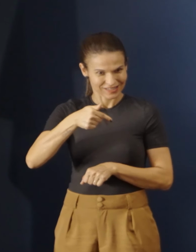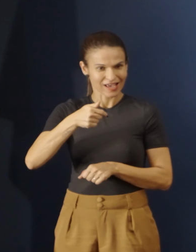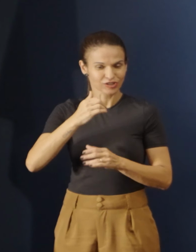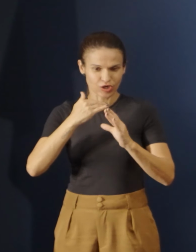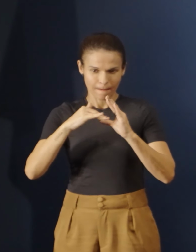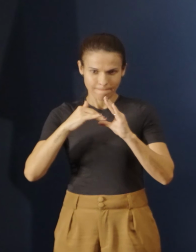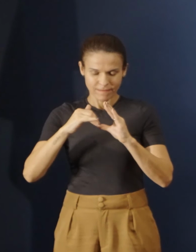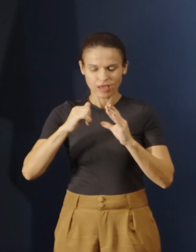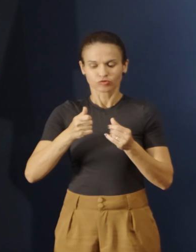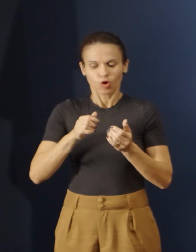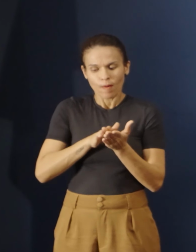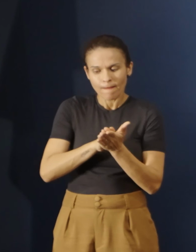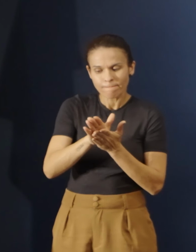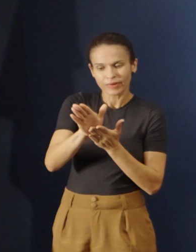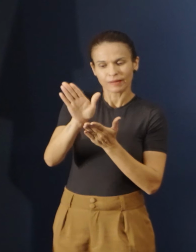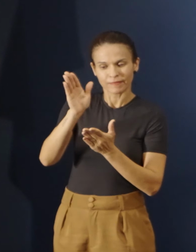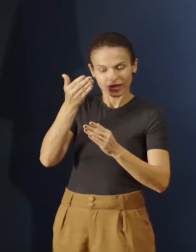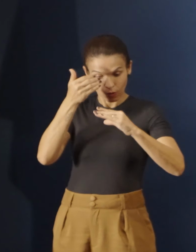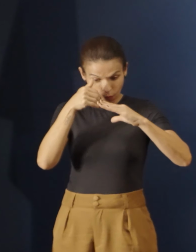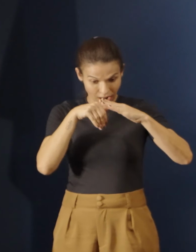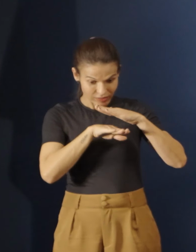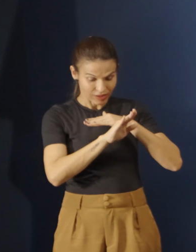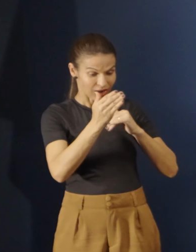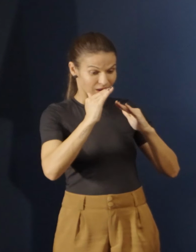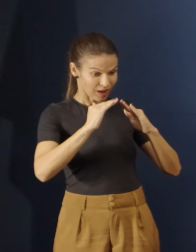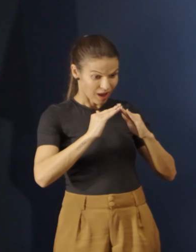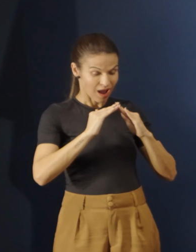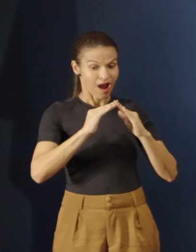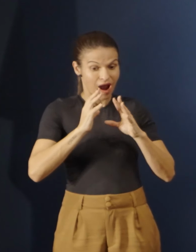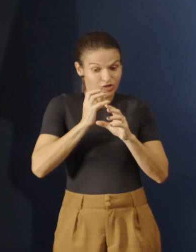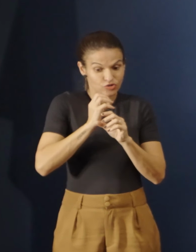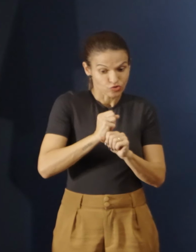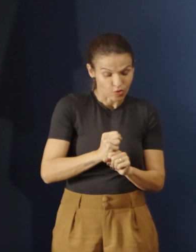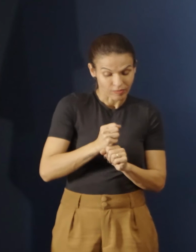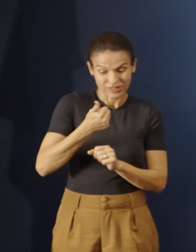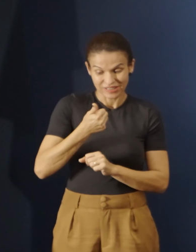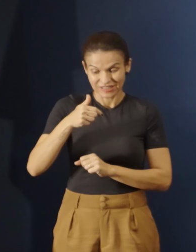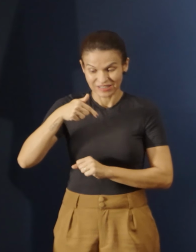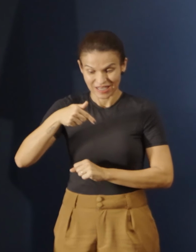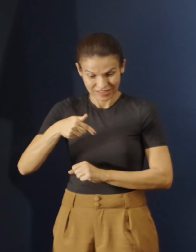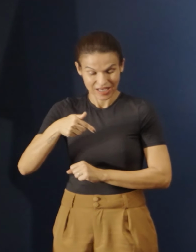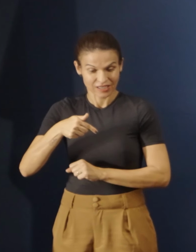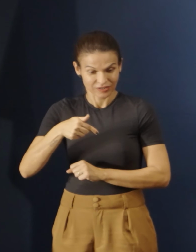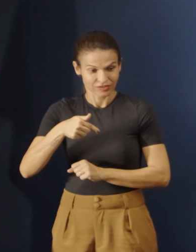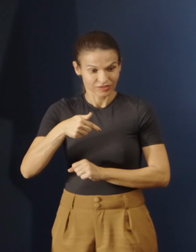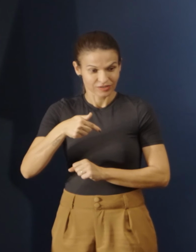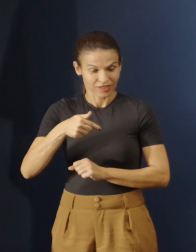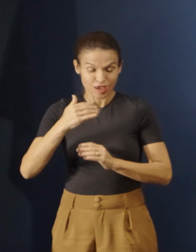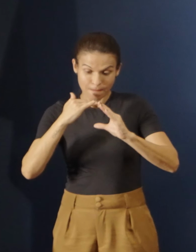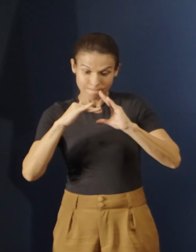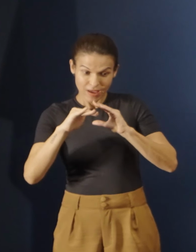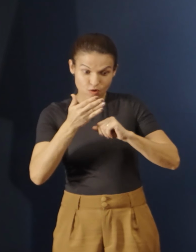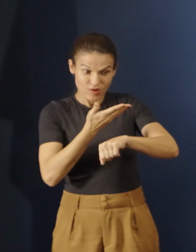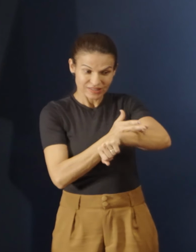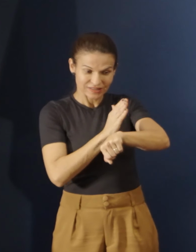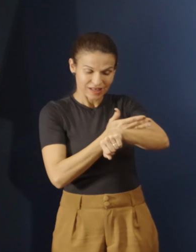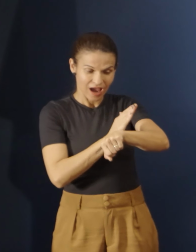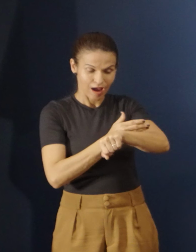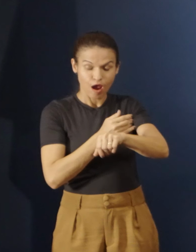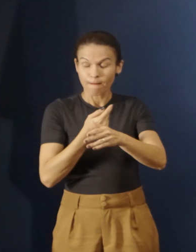eu imprimi e guardei em casa, porque são 17 e-mails ensaios, na minha opinião. Aí a pergunta